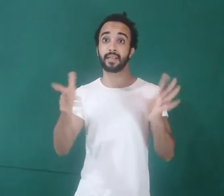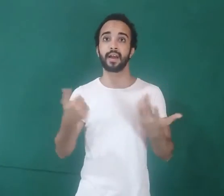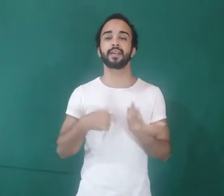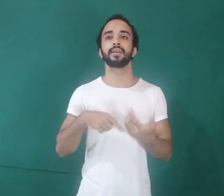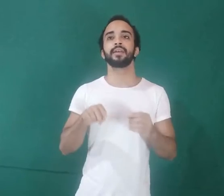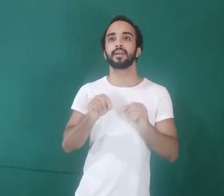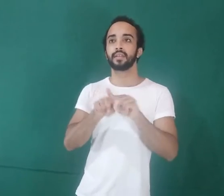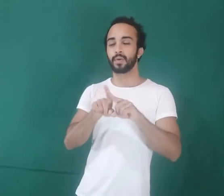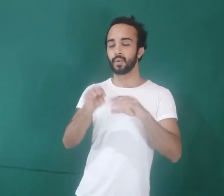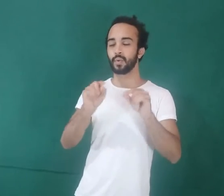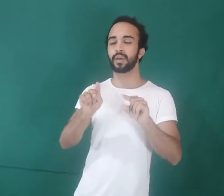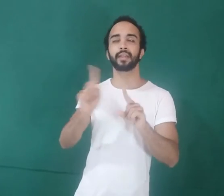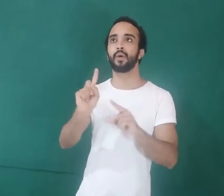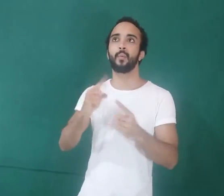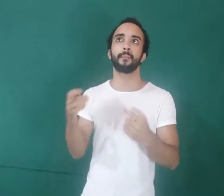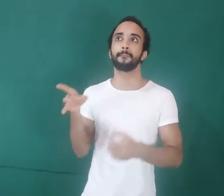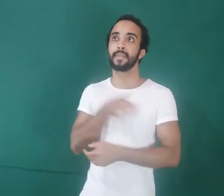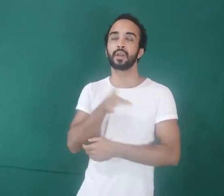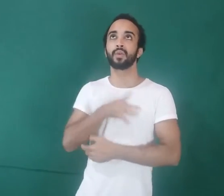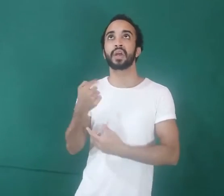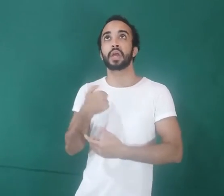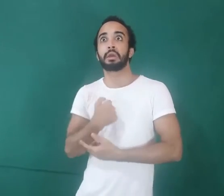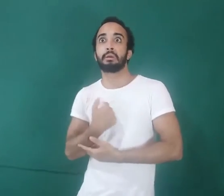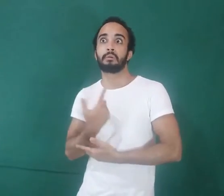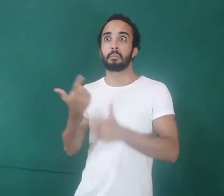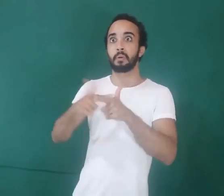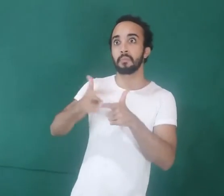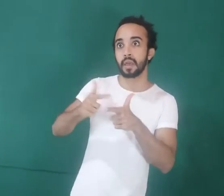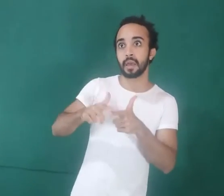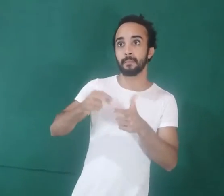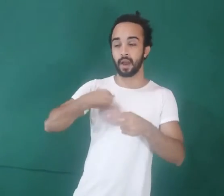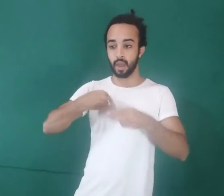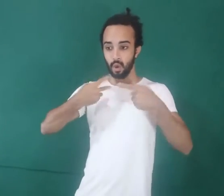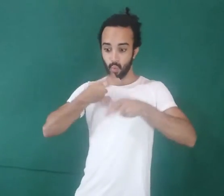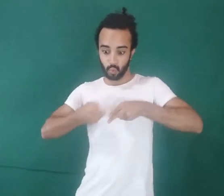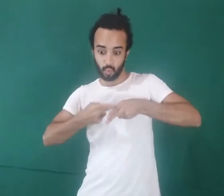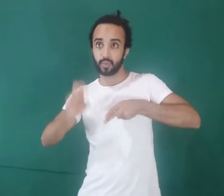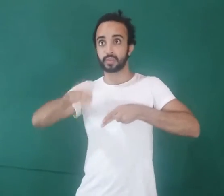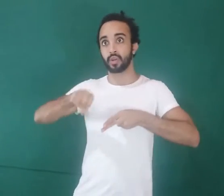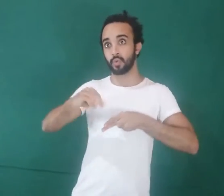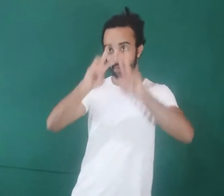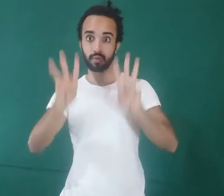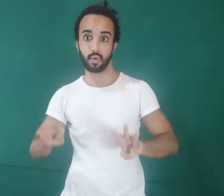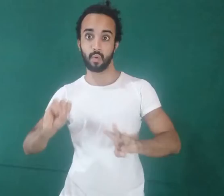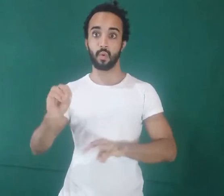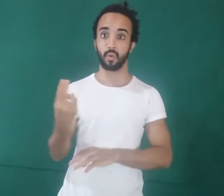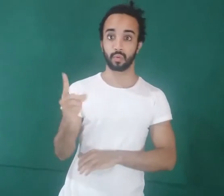de será que vai dar um problema eu tirar a roupa no museu ou não e tudo mais. Não, e os medos, a gente fala como medo de